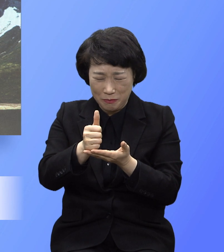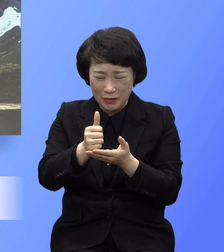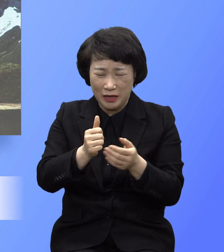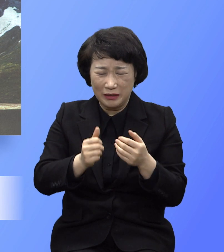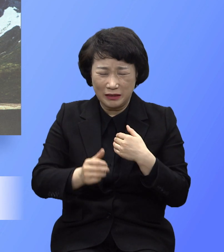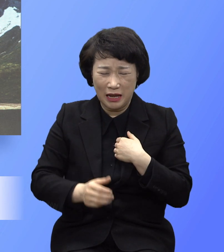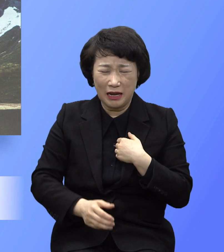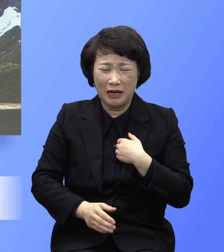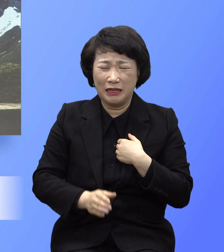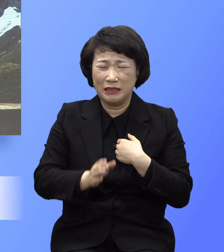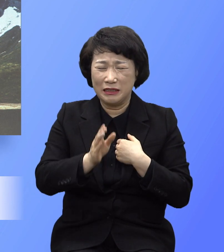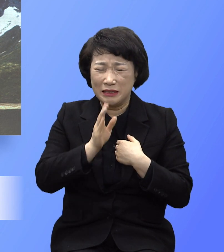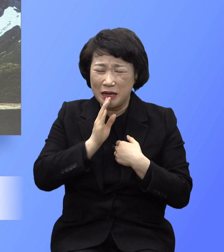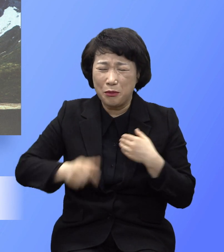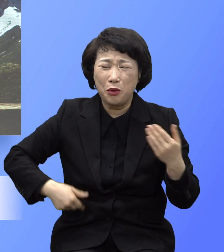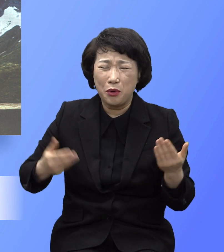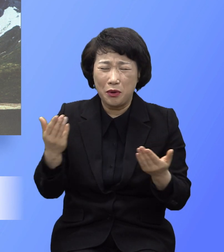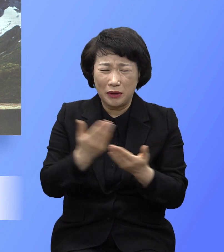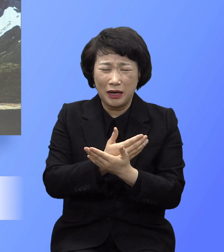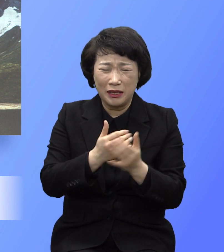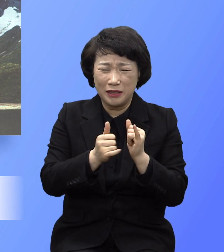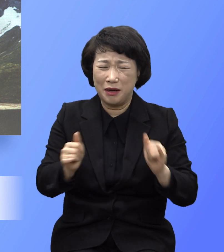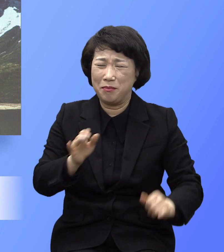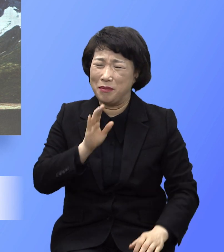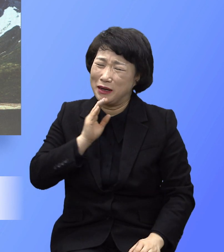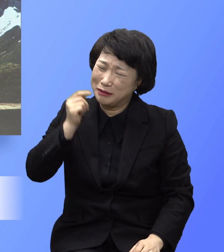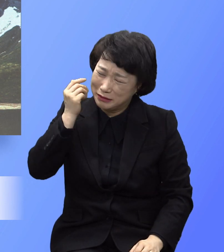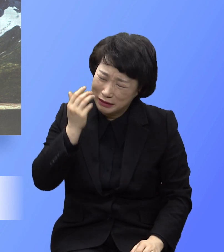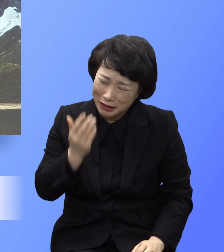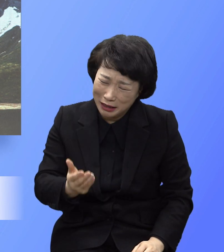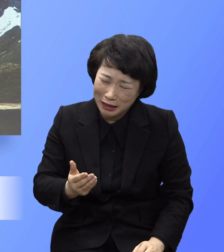내가 참으로 회개한 자입니까?